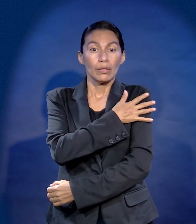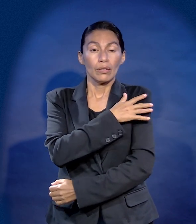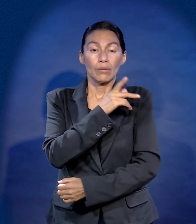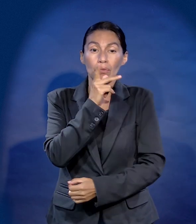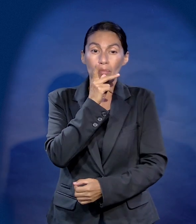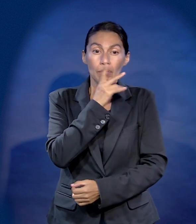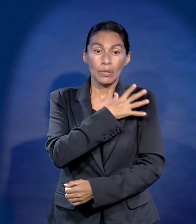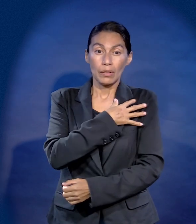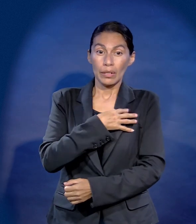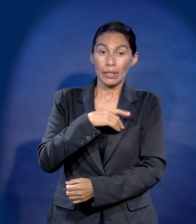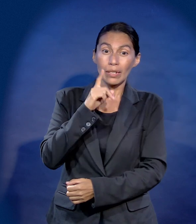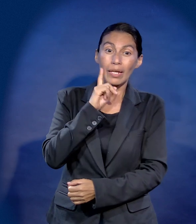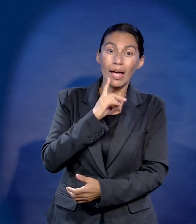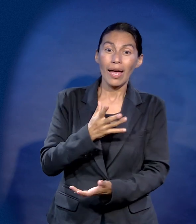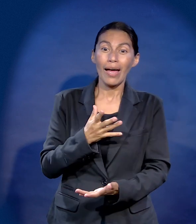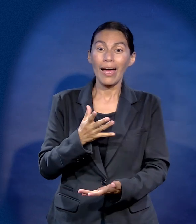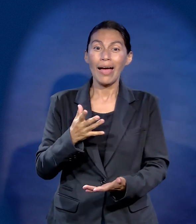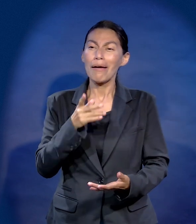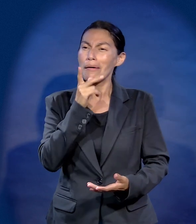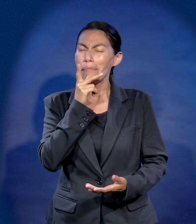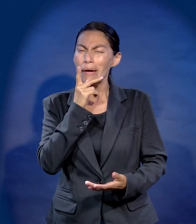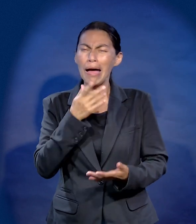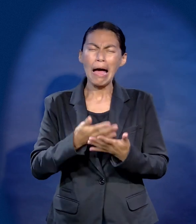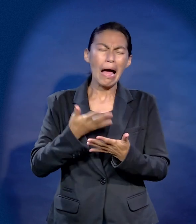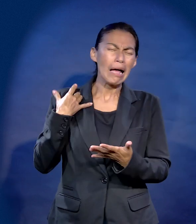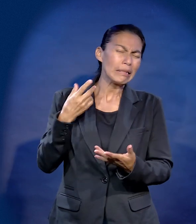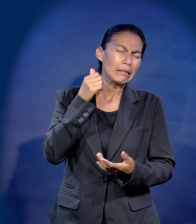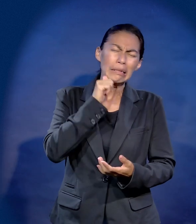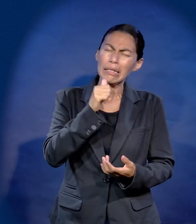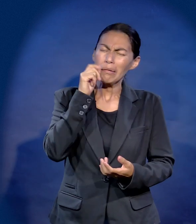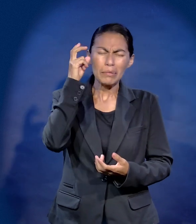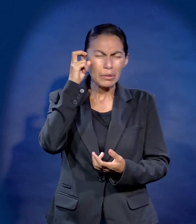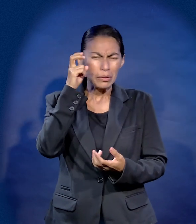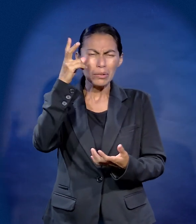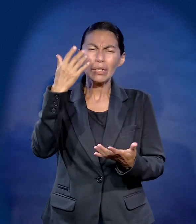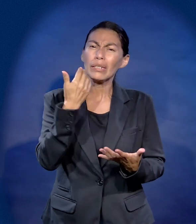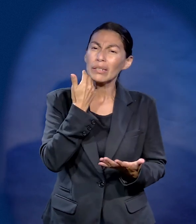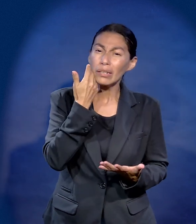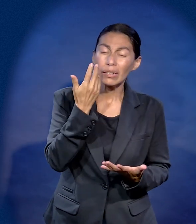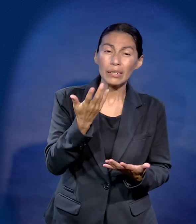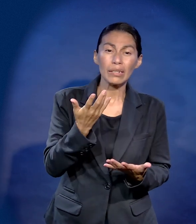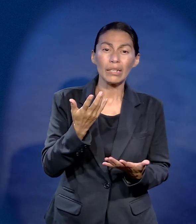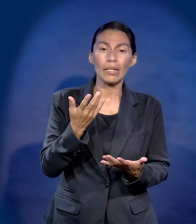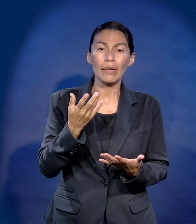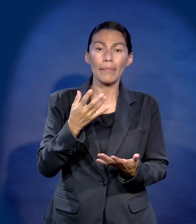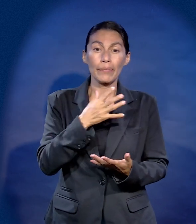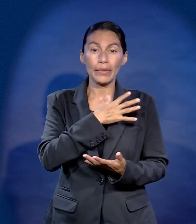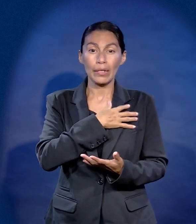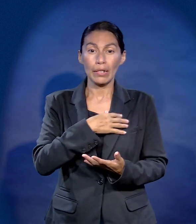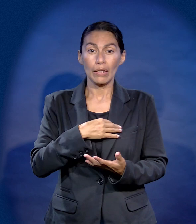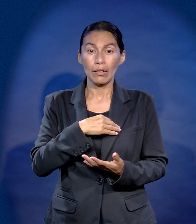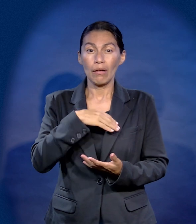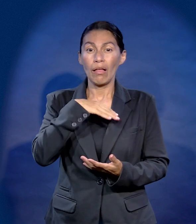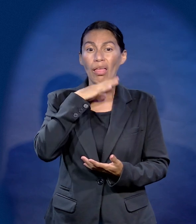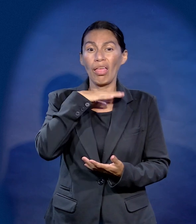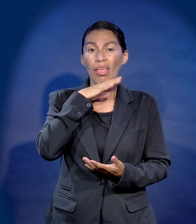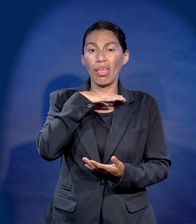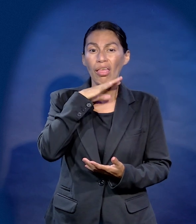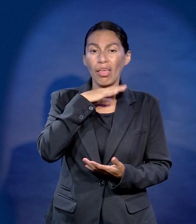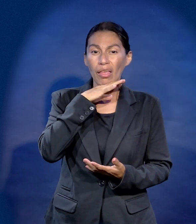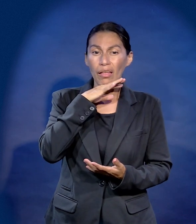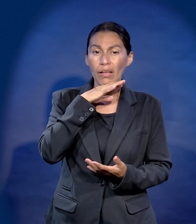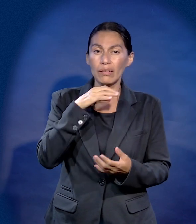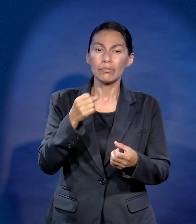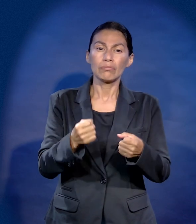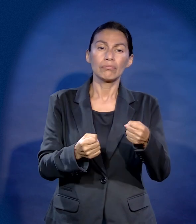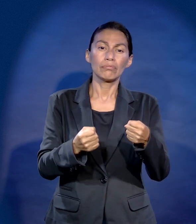La emoción empieza a subir entre el padre y la hija. Ay, papá, yo siempre quería, ese fue mi sueño, etcétera, etcétera. Mientras el